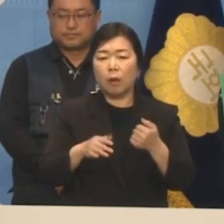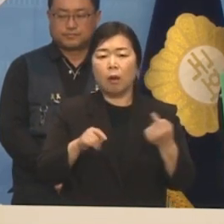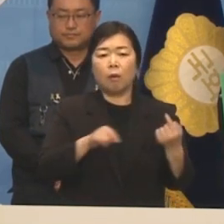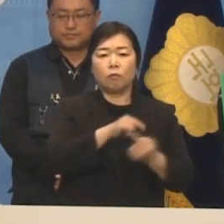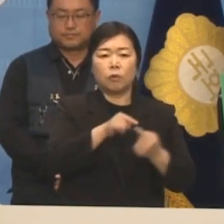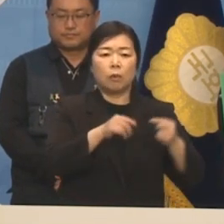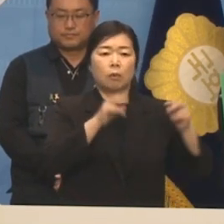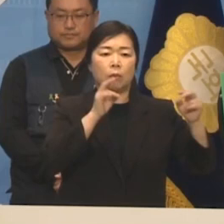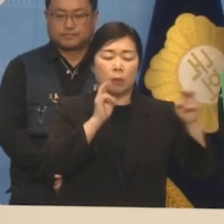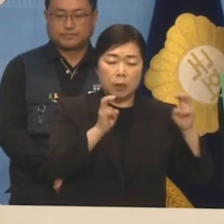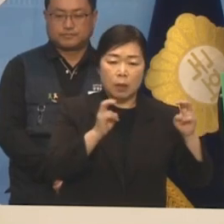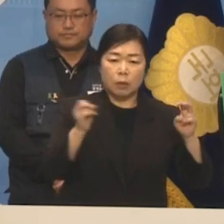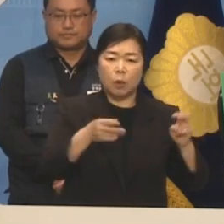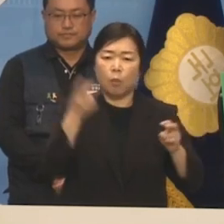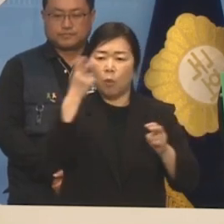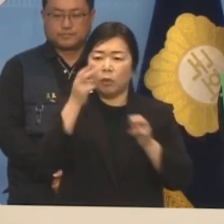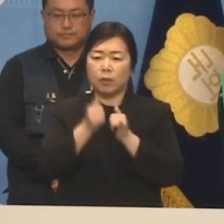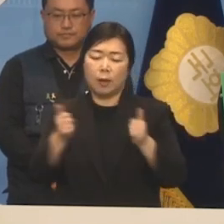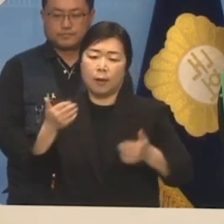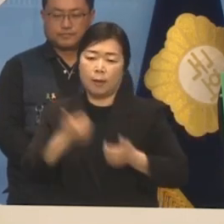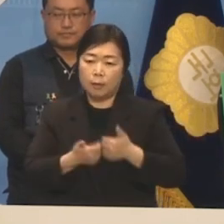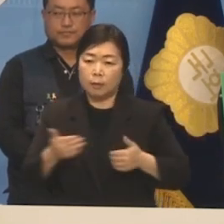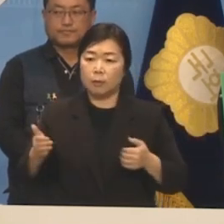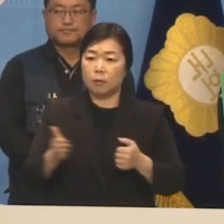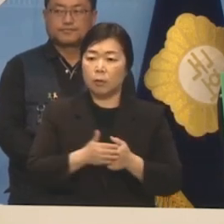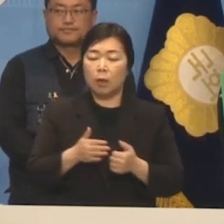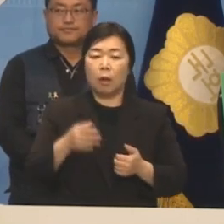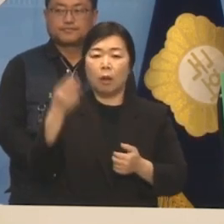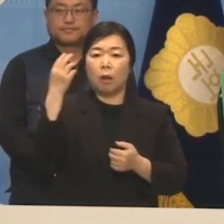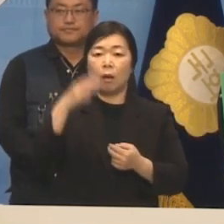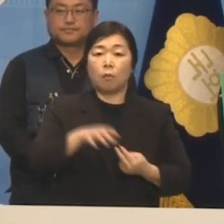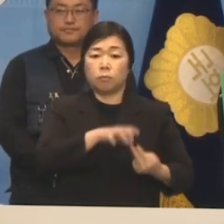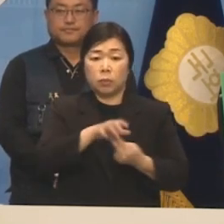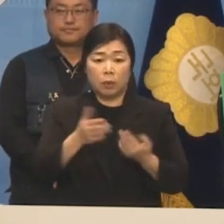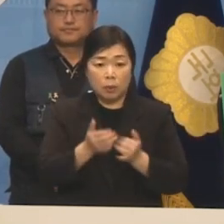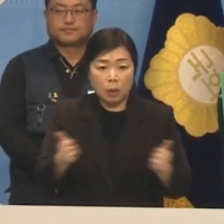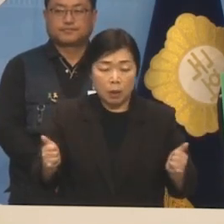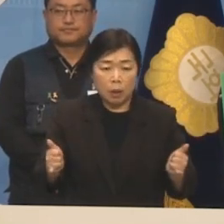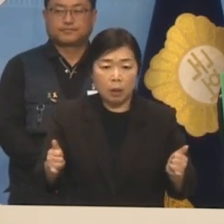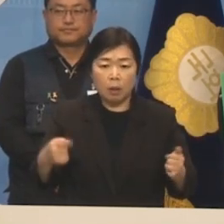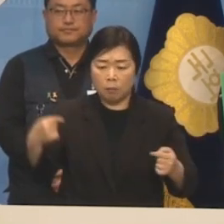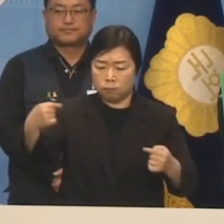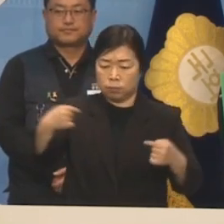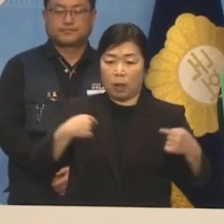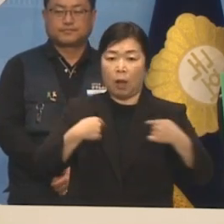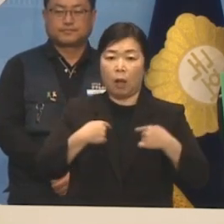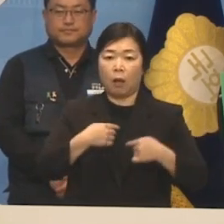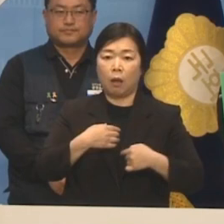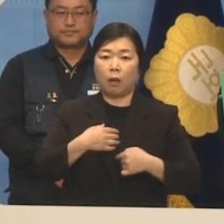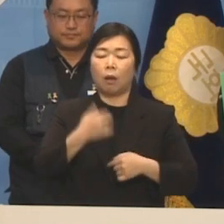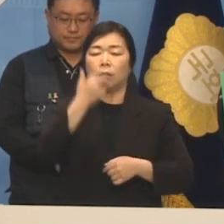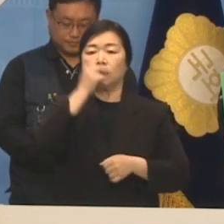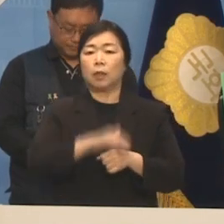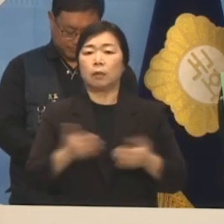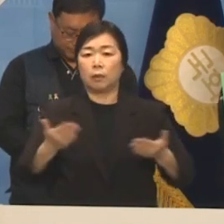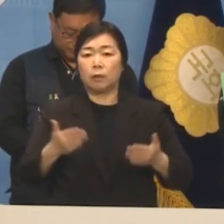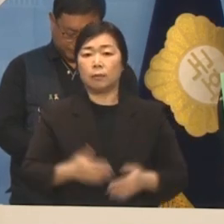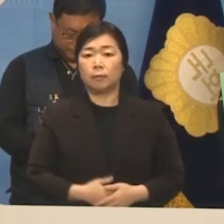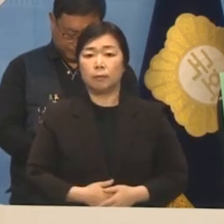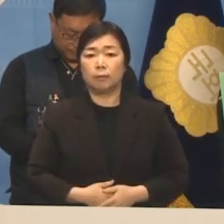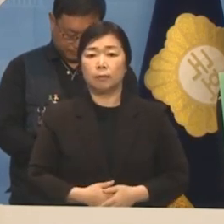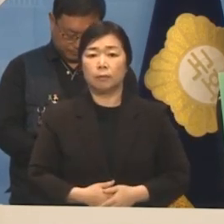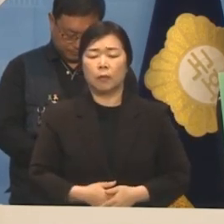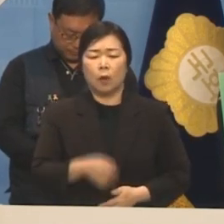운영진과 보호자들의 갈등으로 현장의 요양보호사들은 무언의 압박에 시달리고 있습니다. 또한 사소한